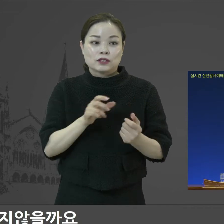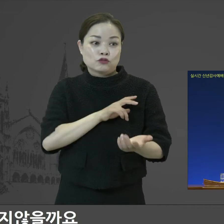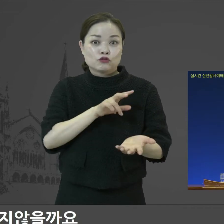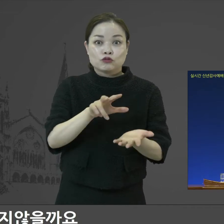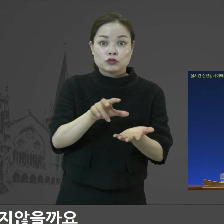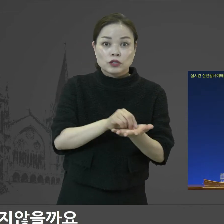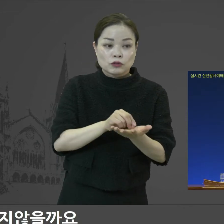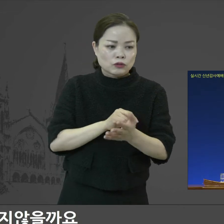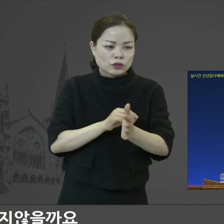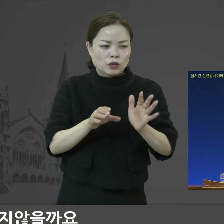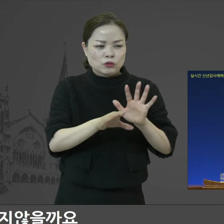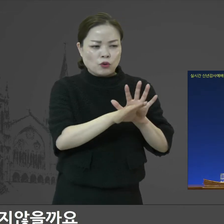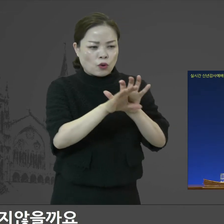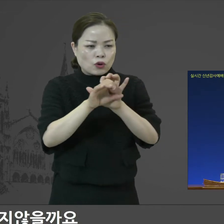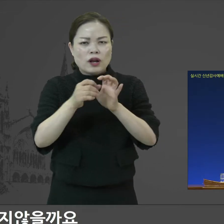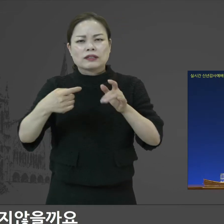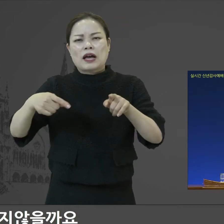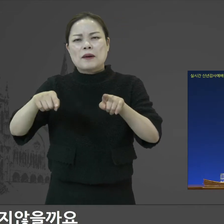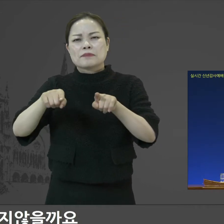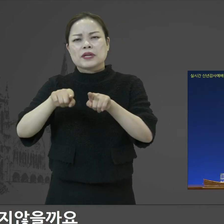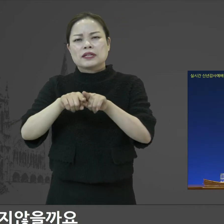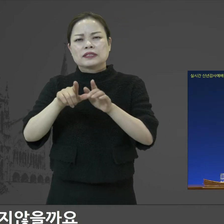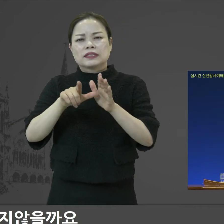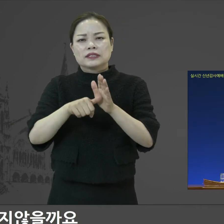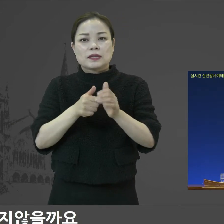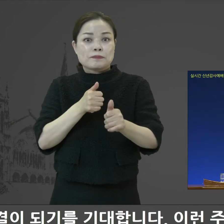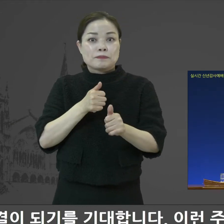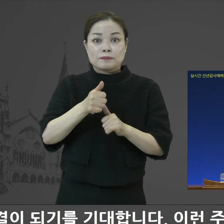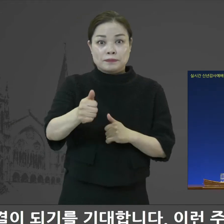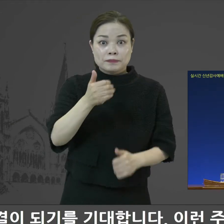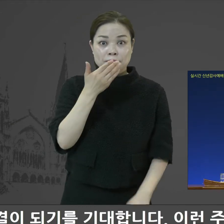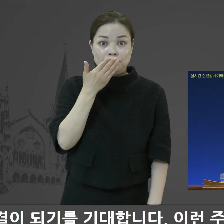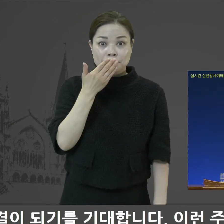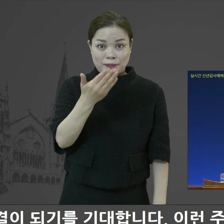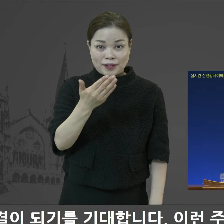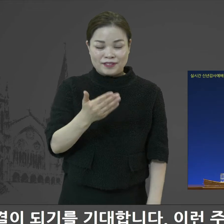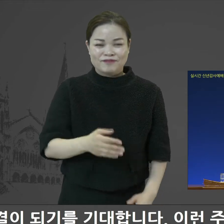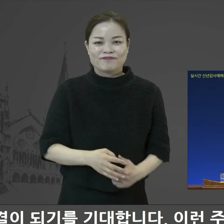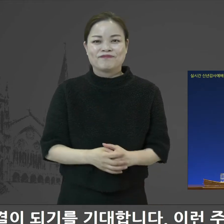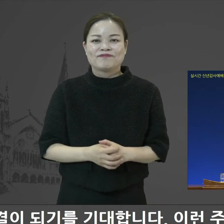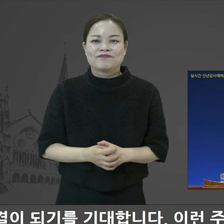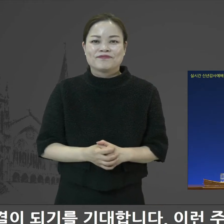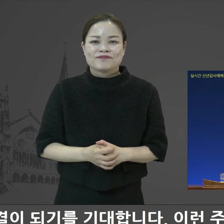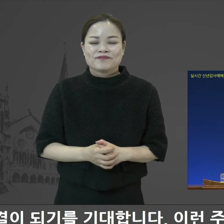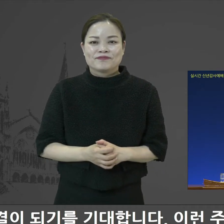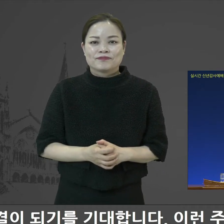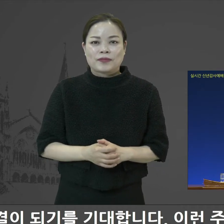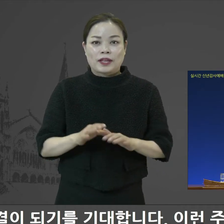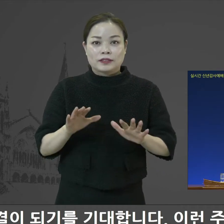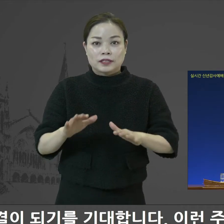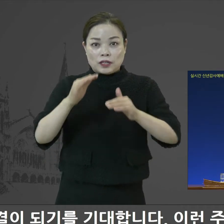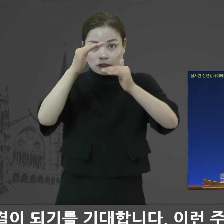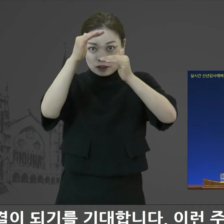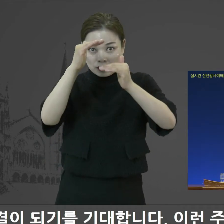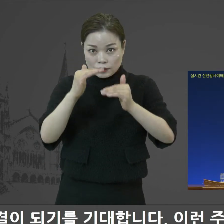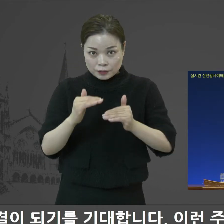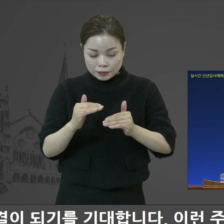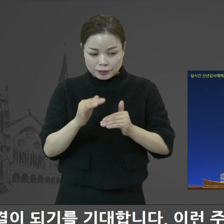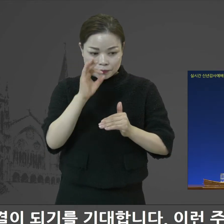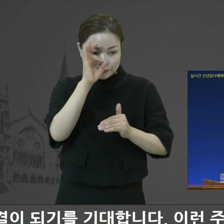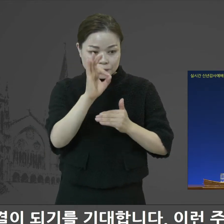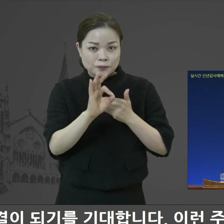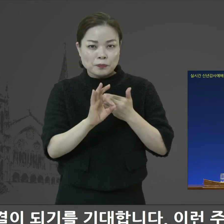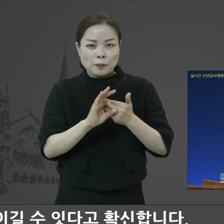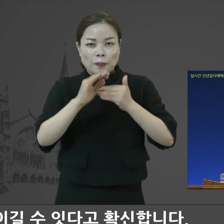주제로 우리가 코로나와 함께하는 시대를 이길 수 있다고 확신합니다. 이제 오늘 본문으로 돌아와